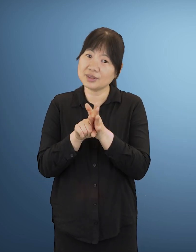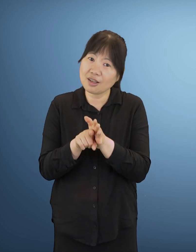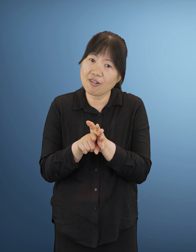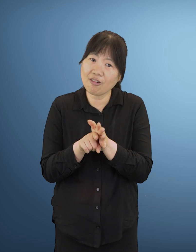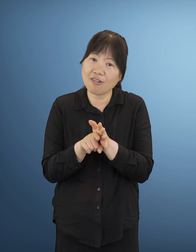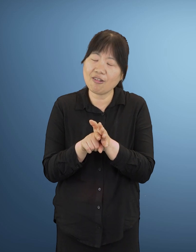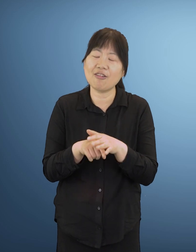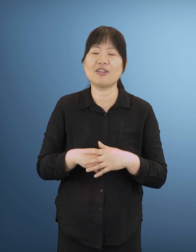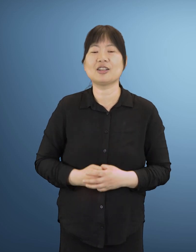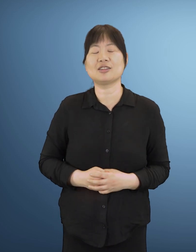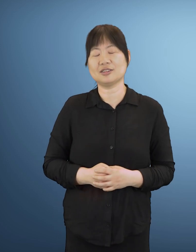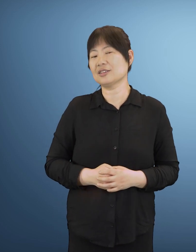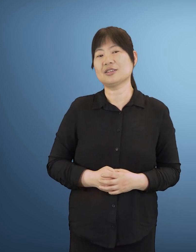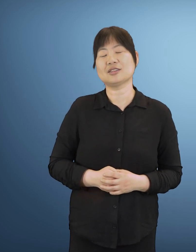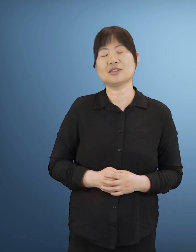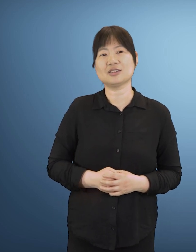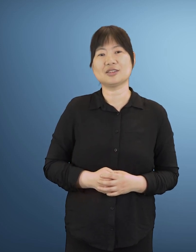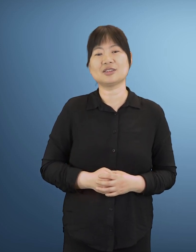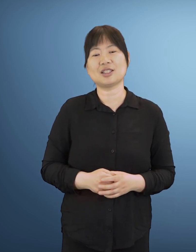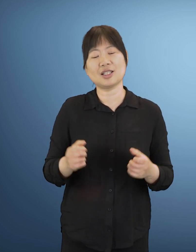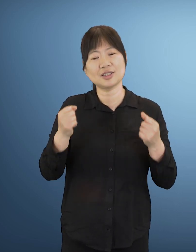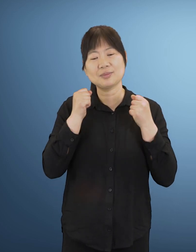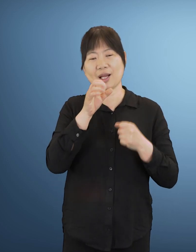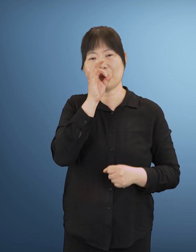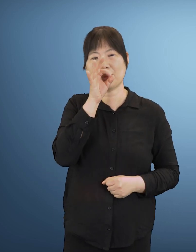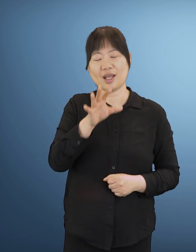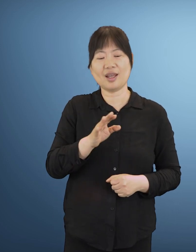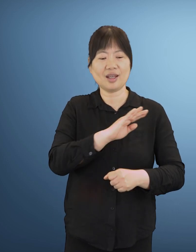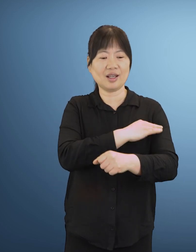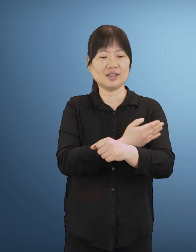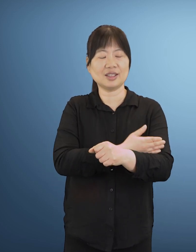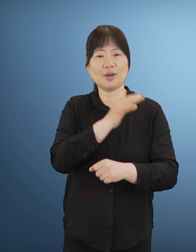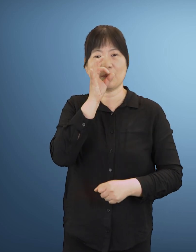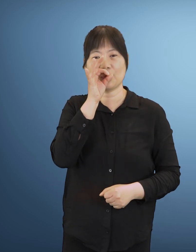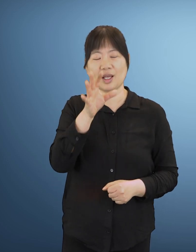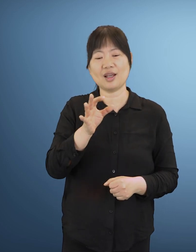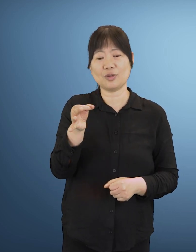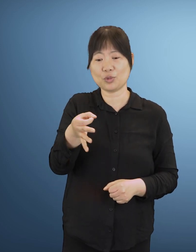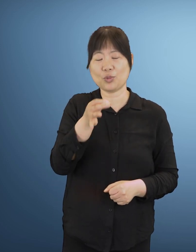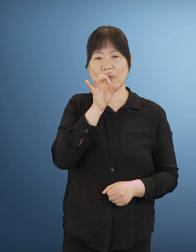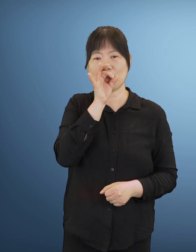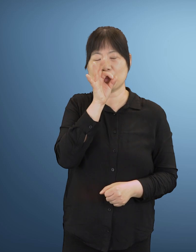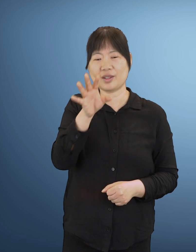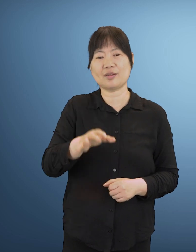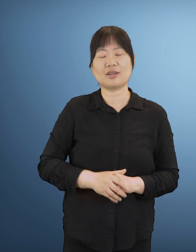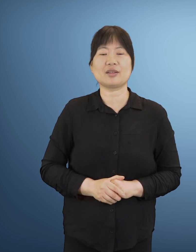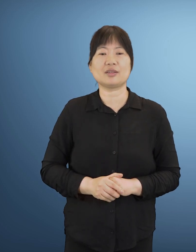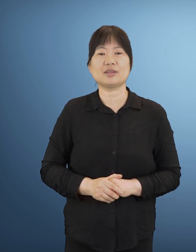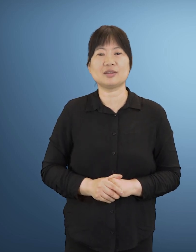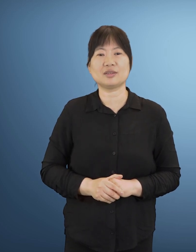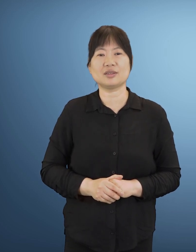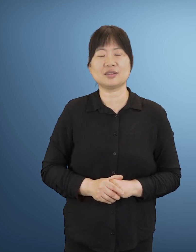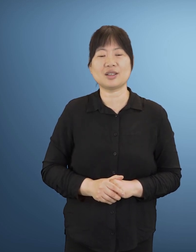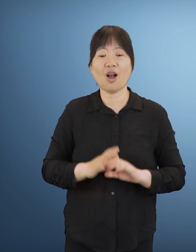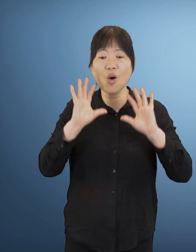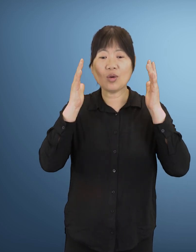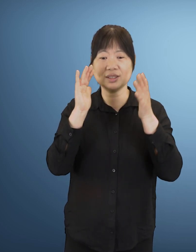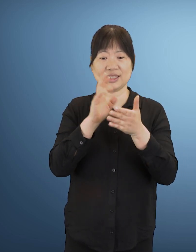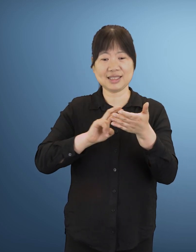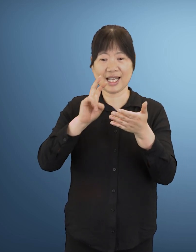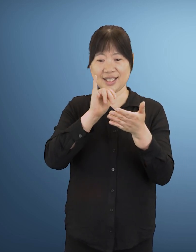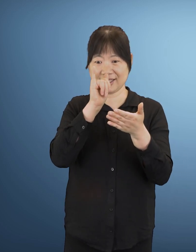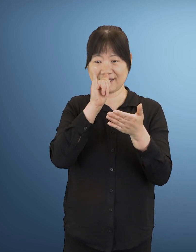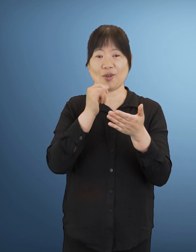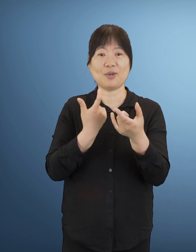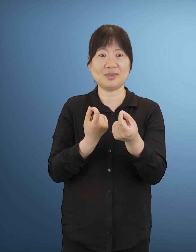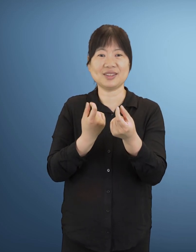믿습니까, 여러분? 힘으로도 못 가요. 능으로도 못 가요. 돈으로도 못 가요. 그런 어린이들 찬양이